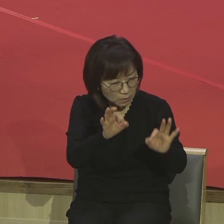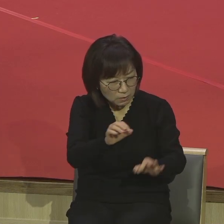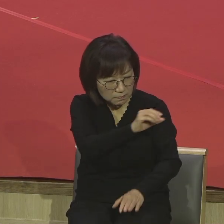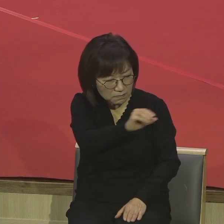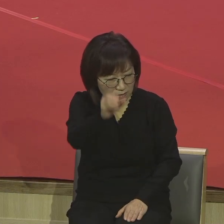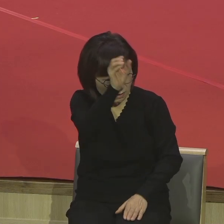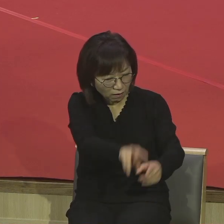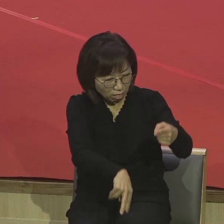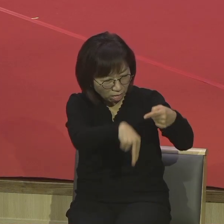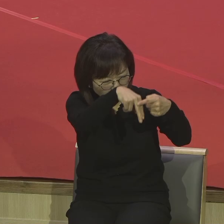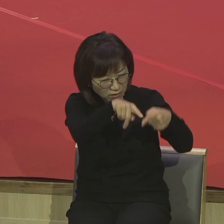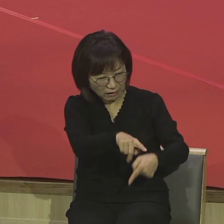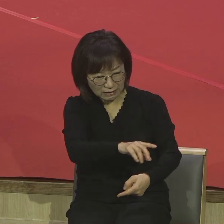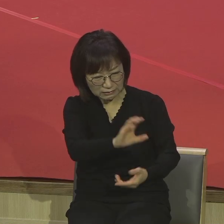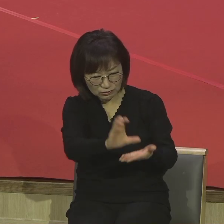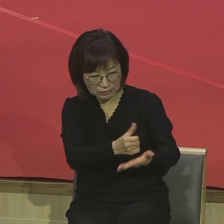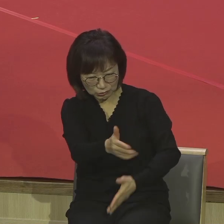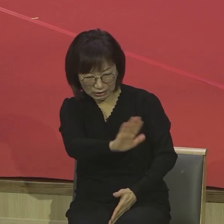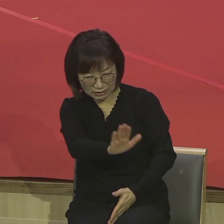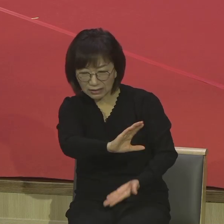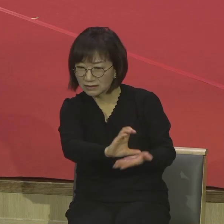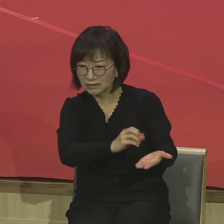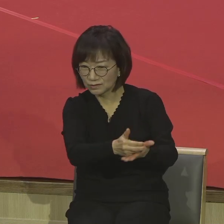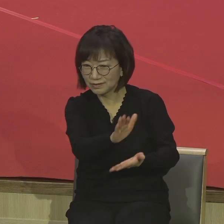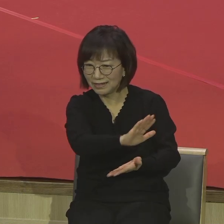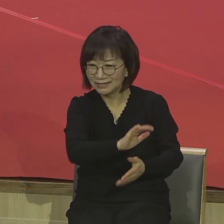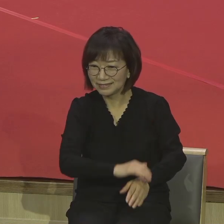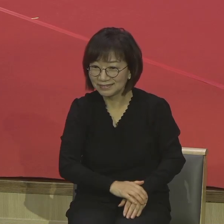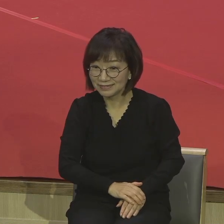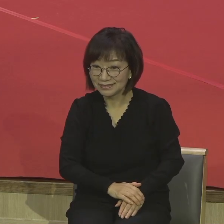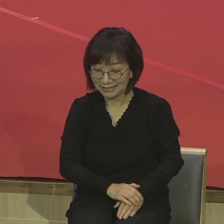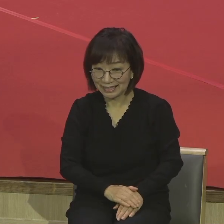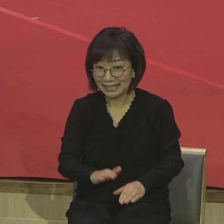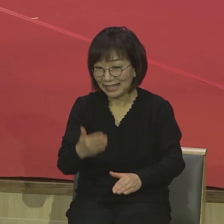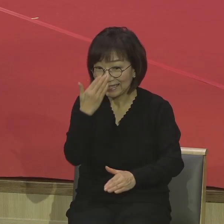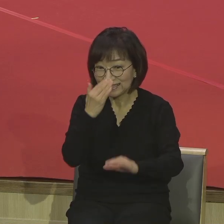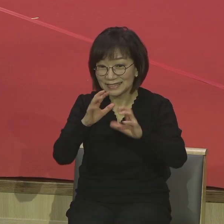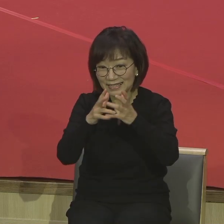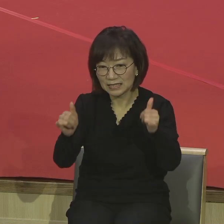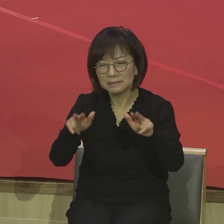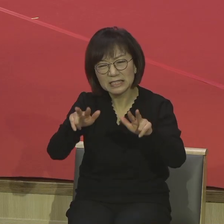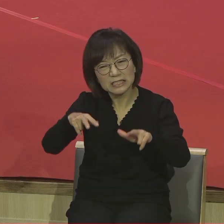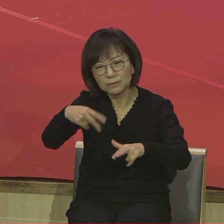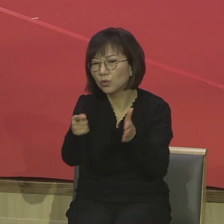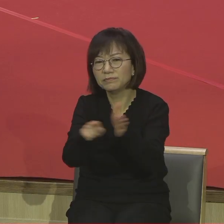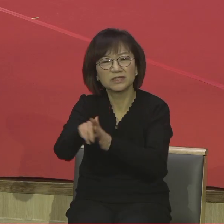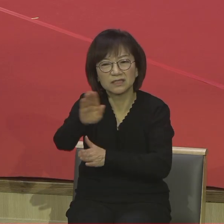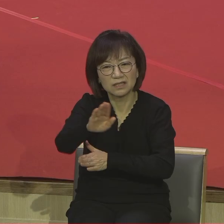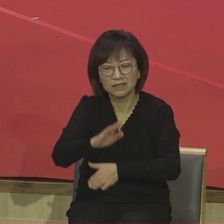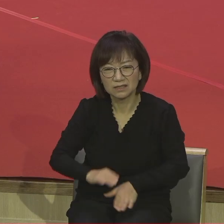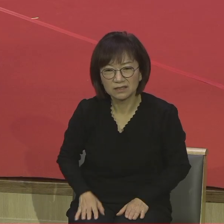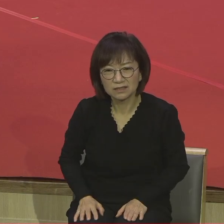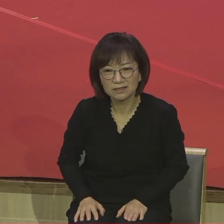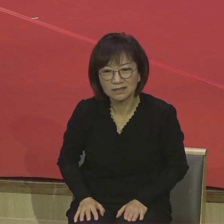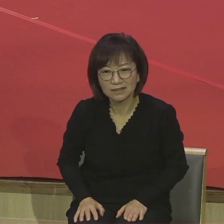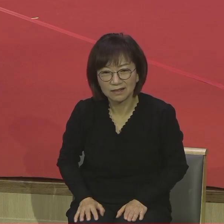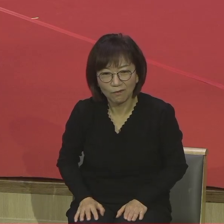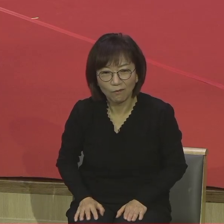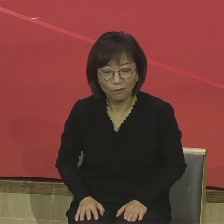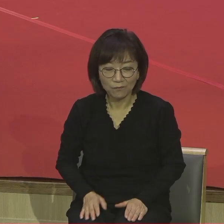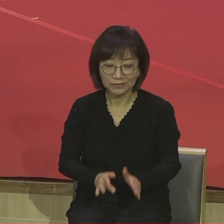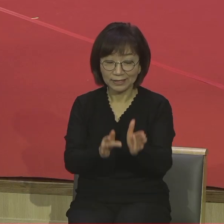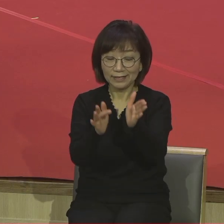지금 또 유대인들은 대부분 이런 상태 속에 빠져 있습니다. 예수님이